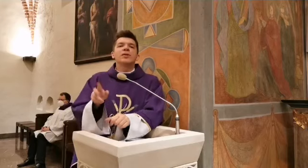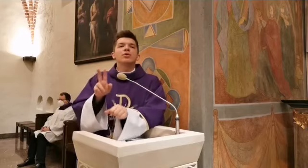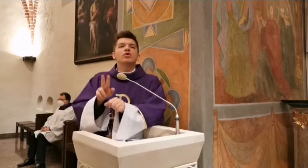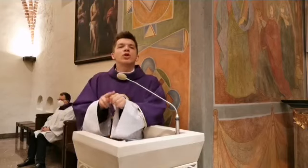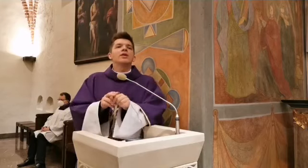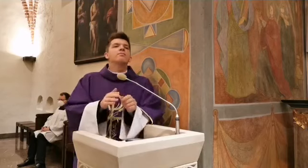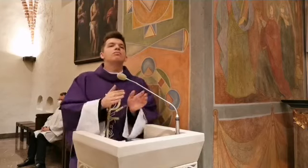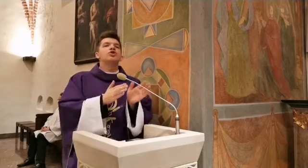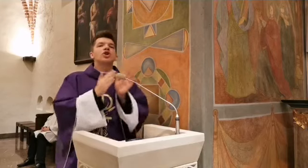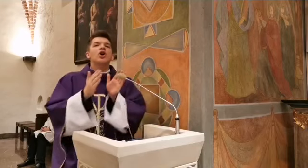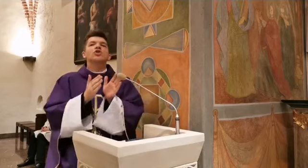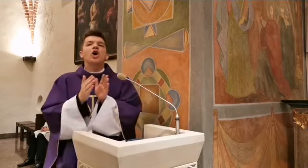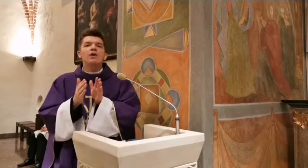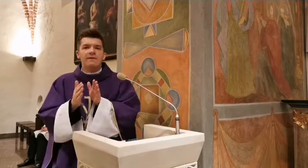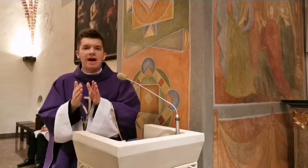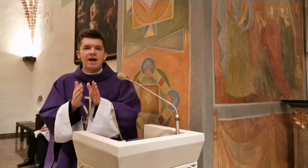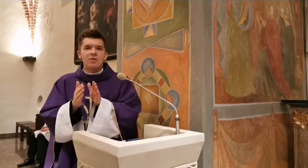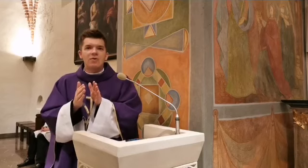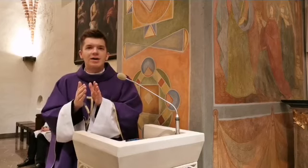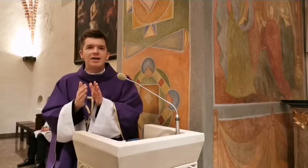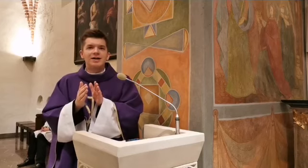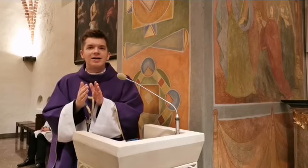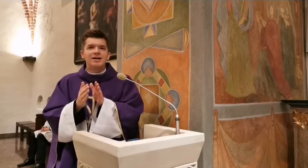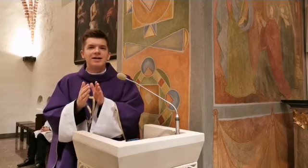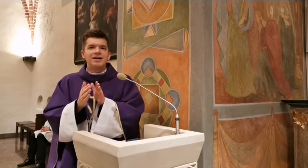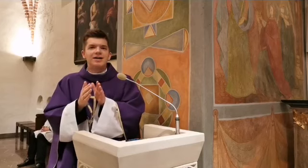Był tym, który przygotował